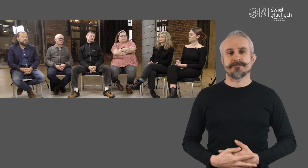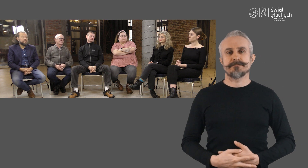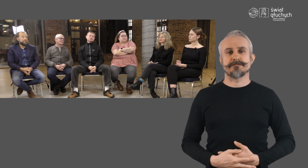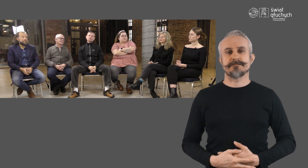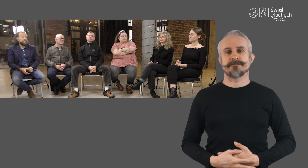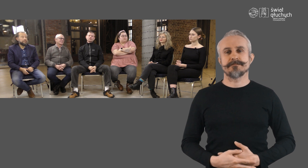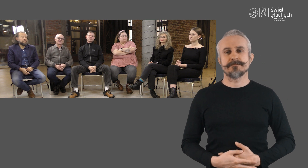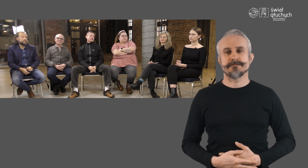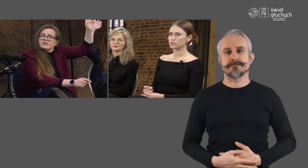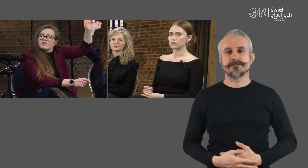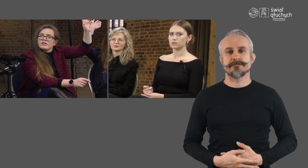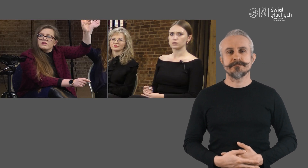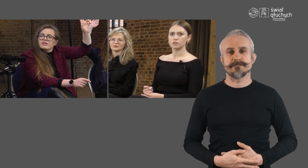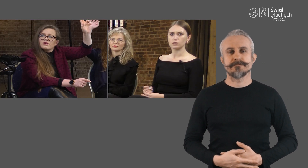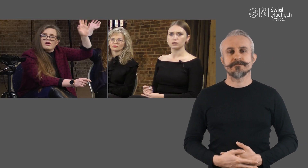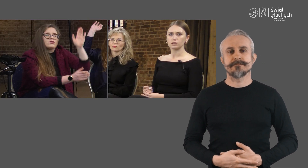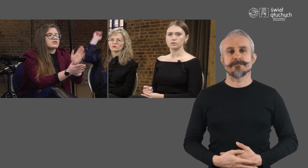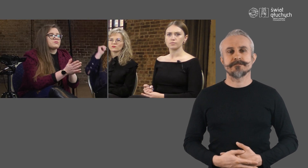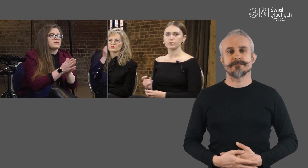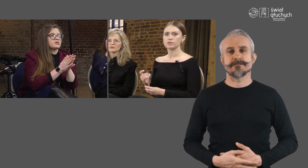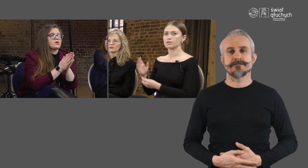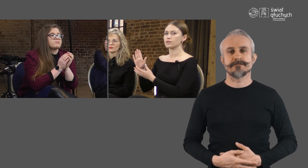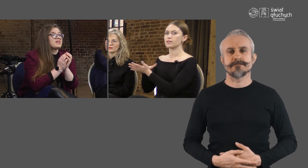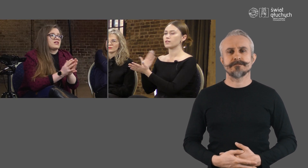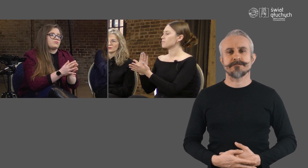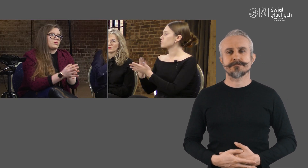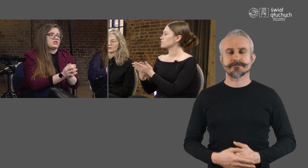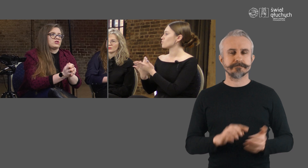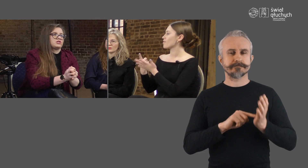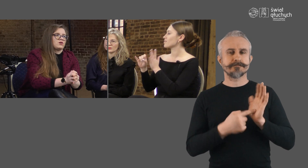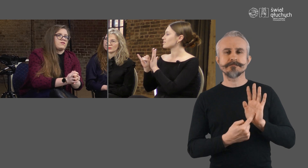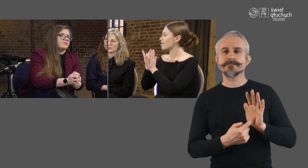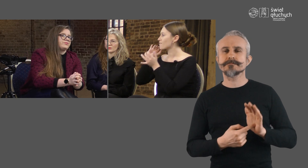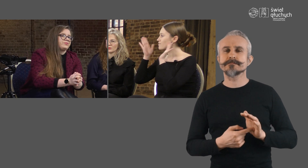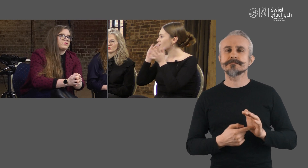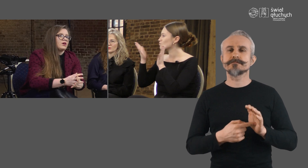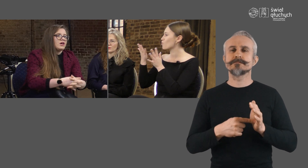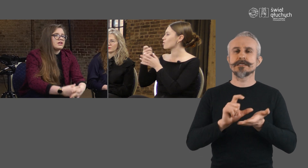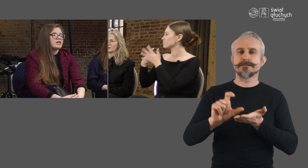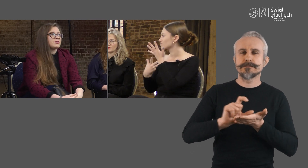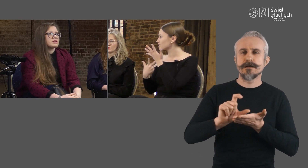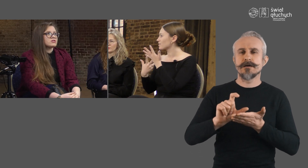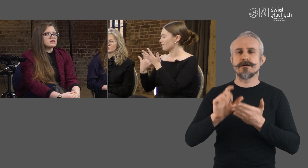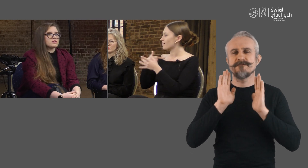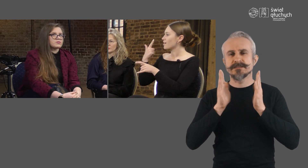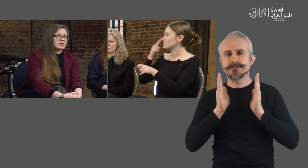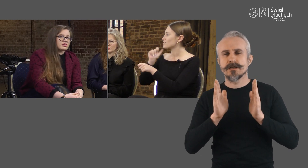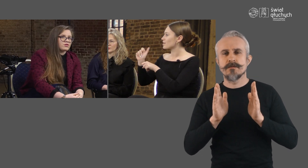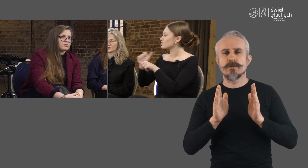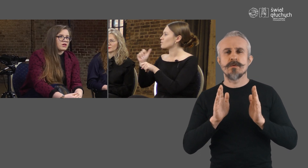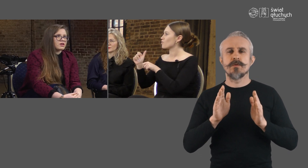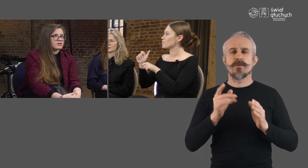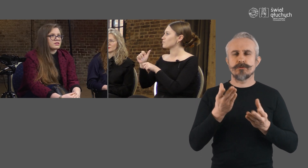mogę to podpisać. Ale chociażby na przykład media społecznościowe. I ja bardzo często na